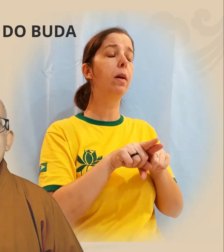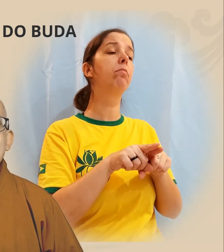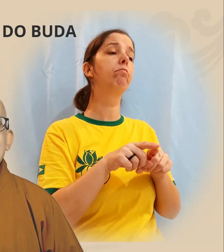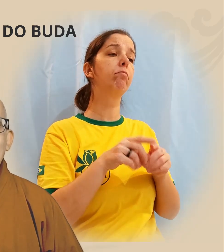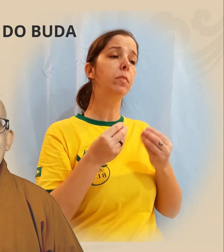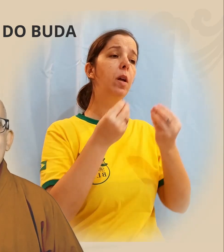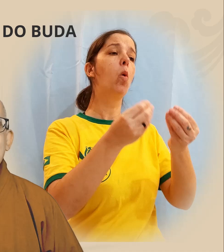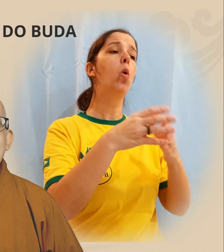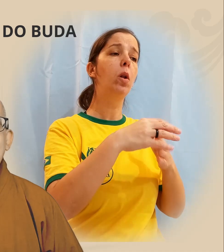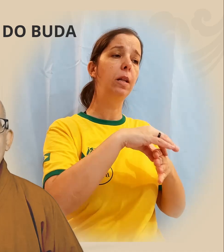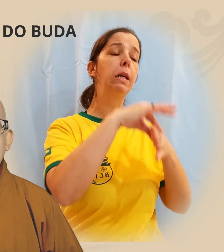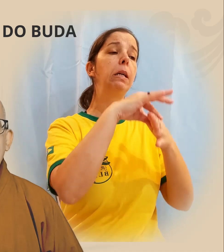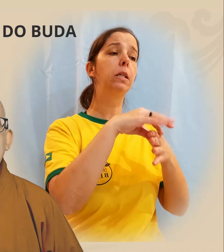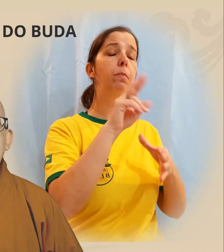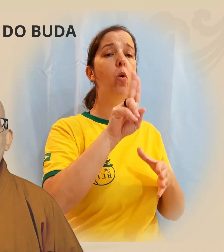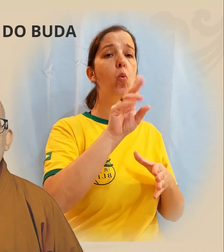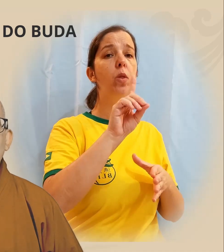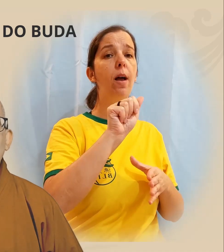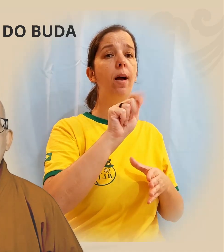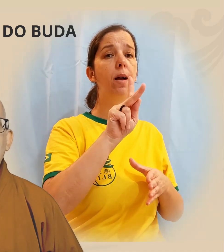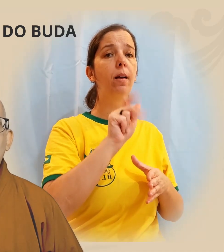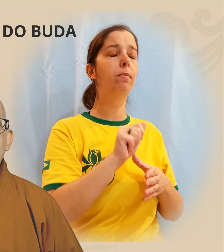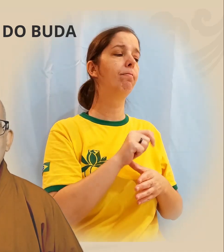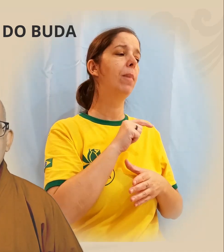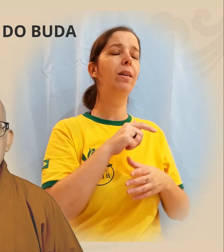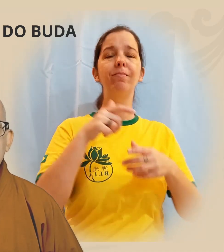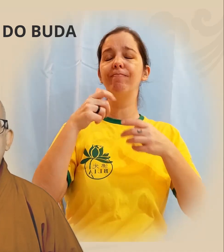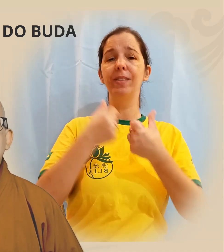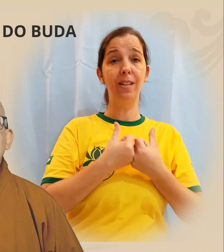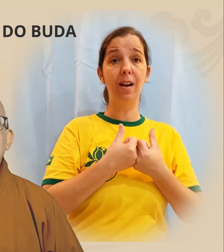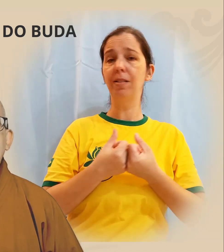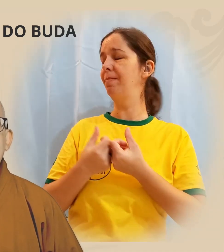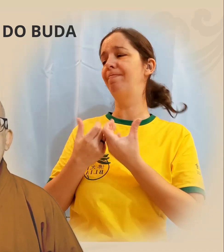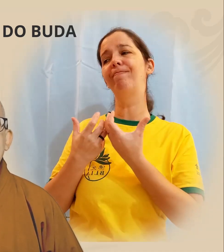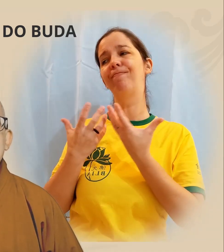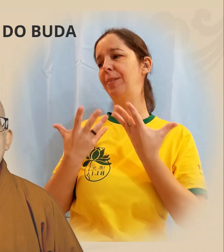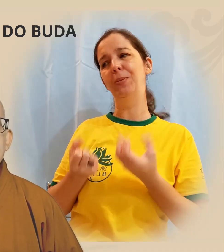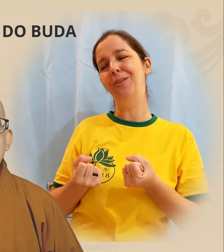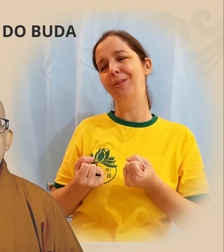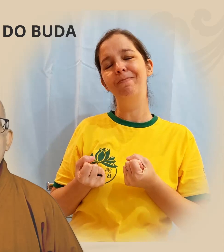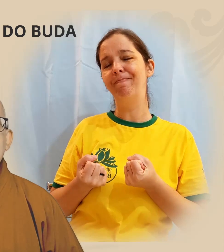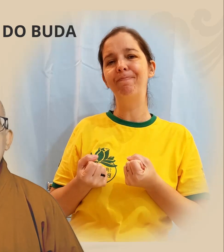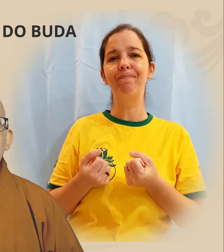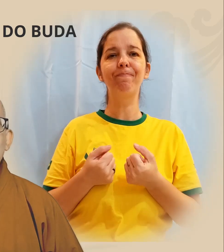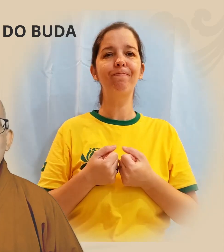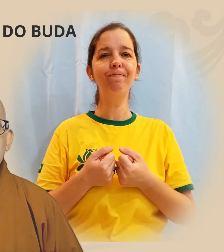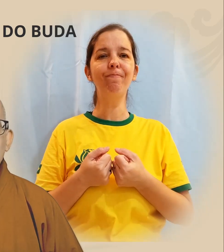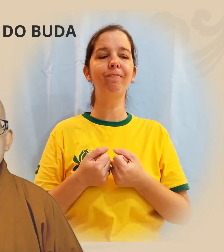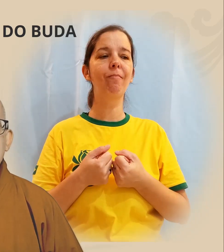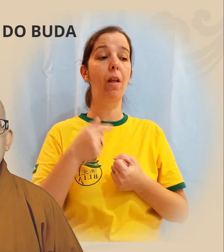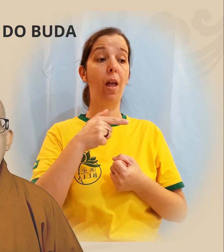Mas Siddhartha também recusou a oferta. Ele sabia que